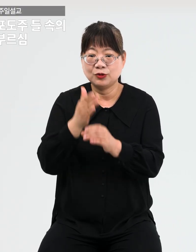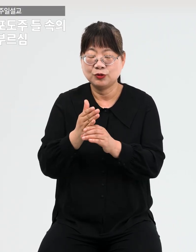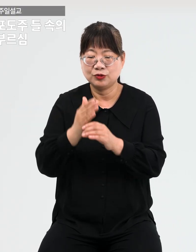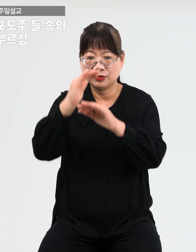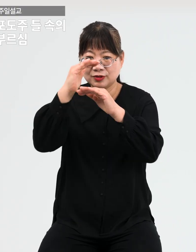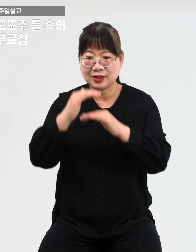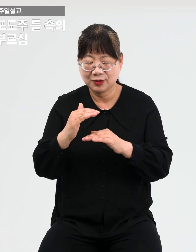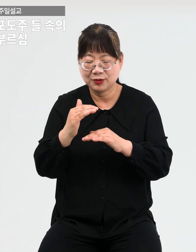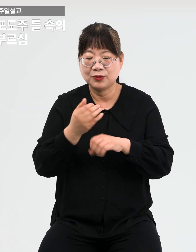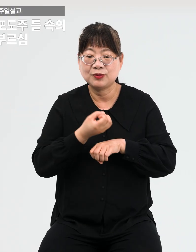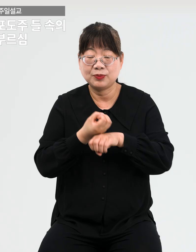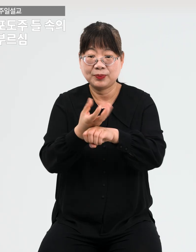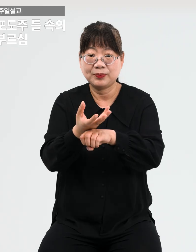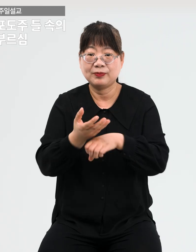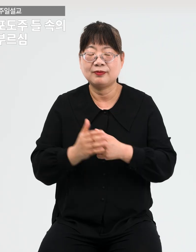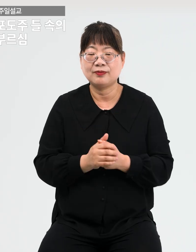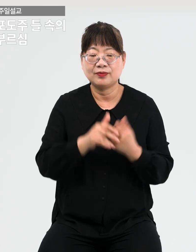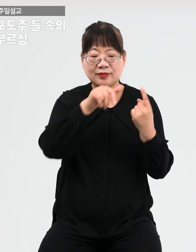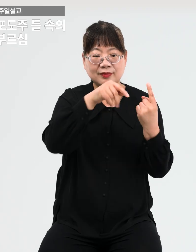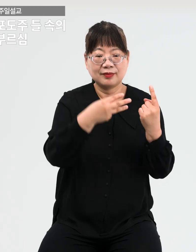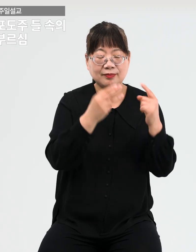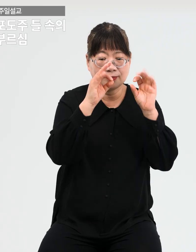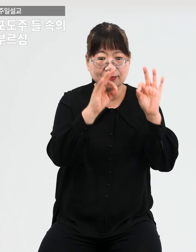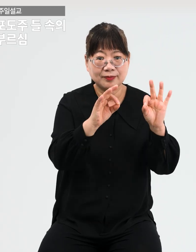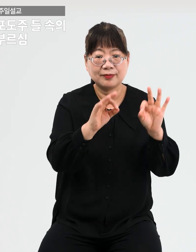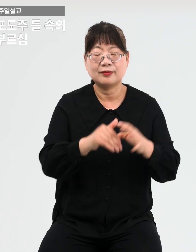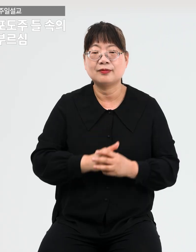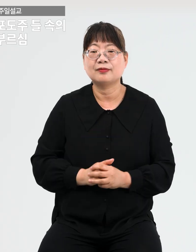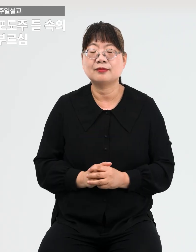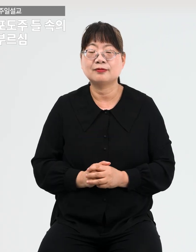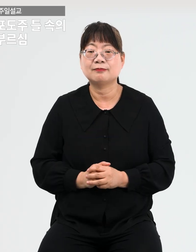본론으로 들어가 보도록 하겠습니다. 1절을 보시면